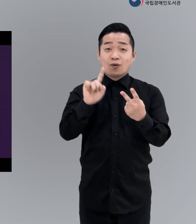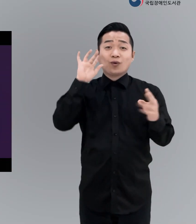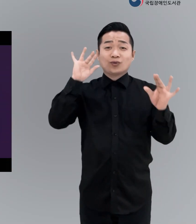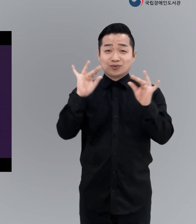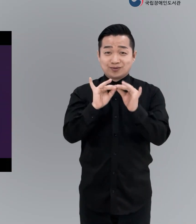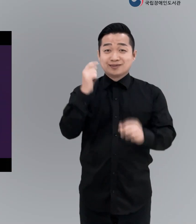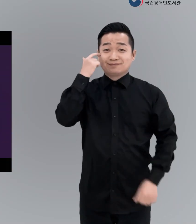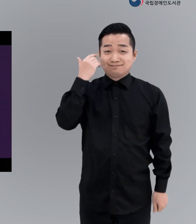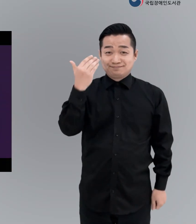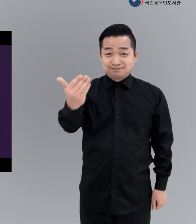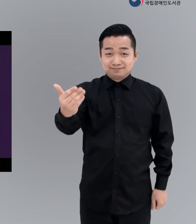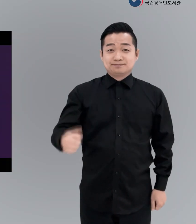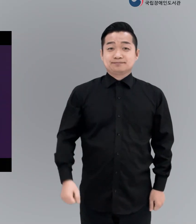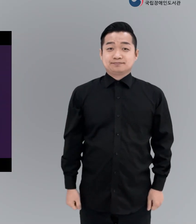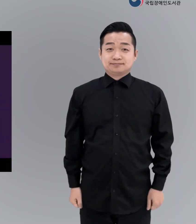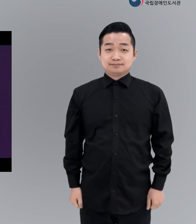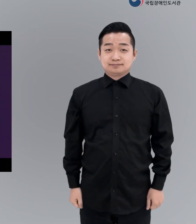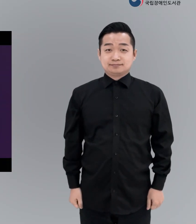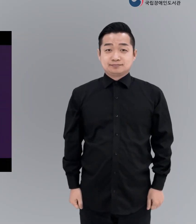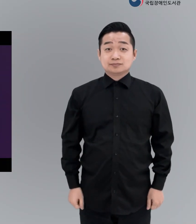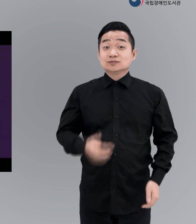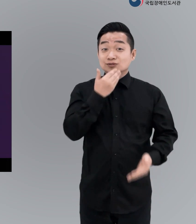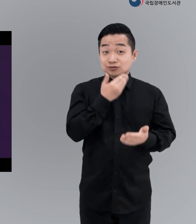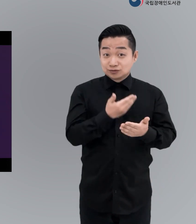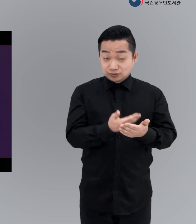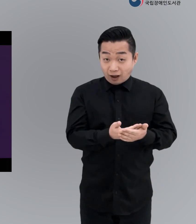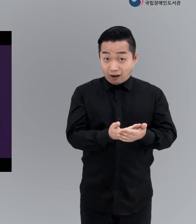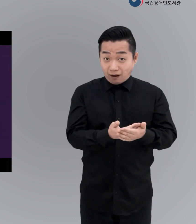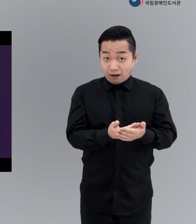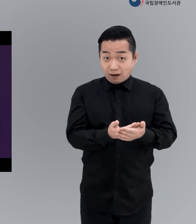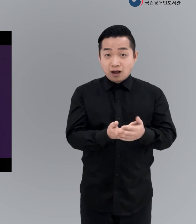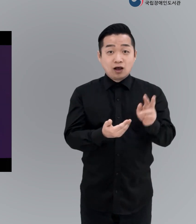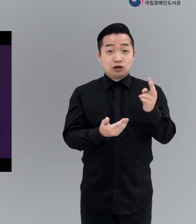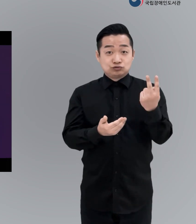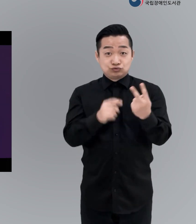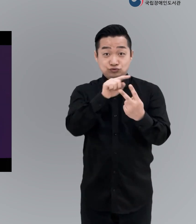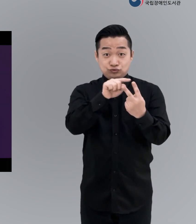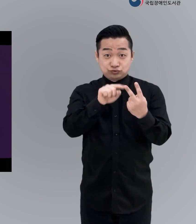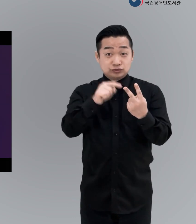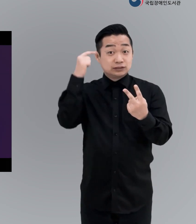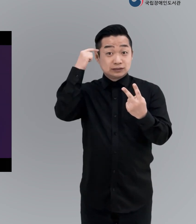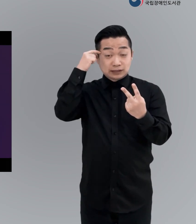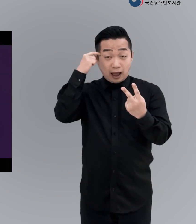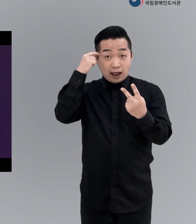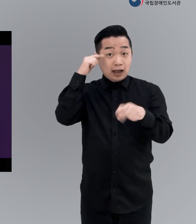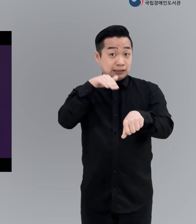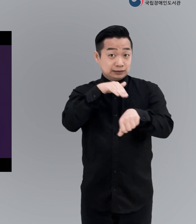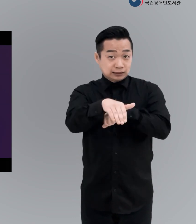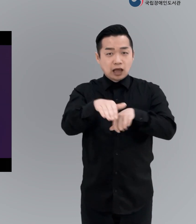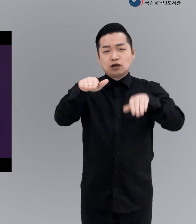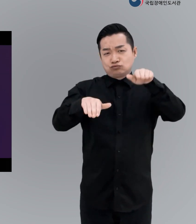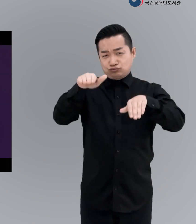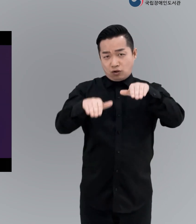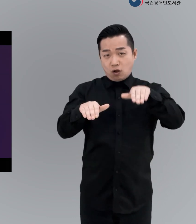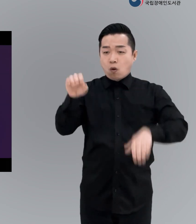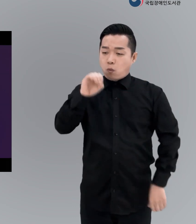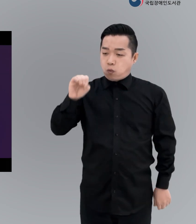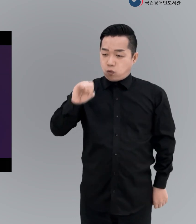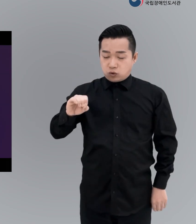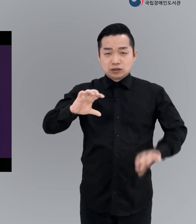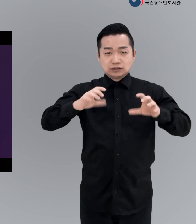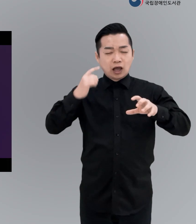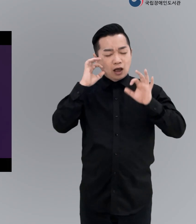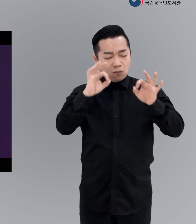당신은 어느 쪽에 동의하는가? 중요한 것은 두 세계관의 균형,